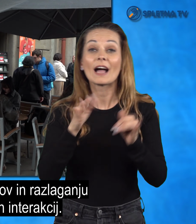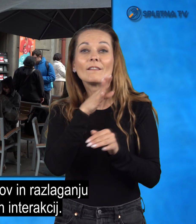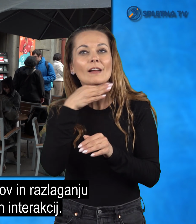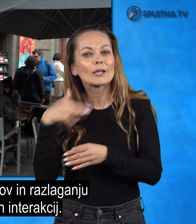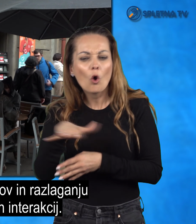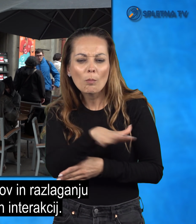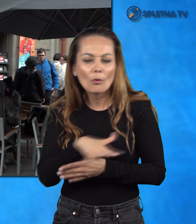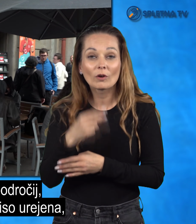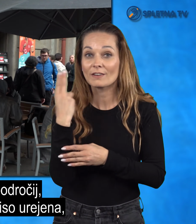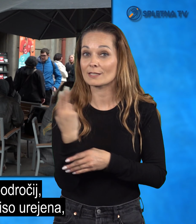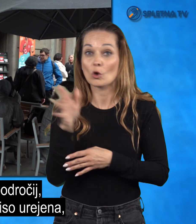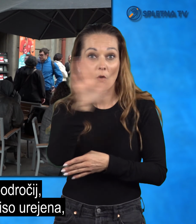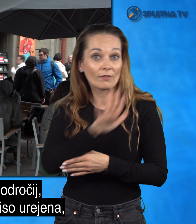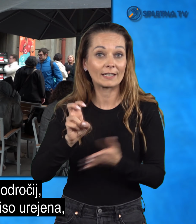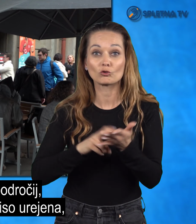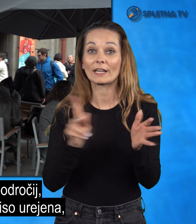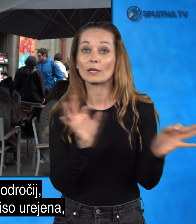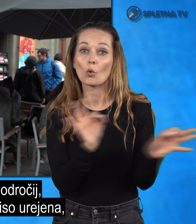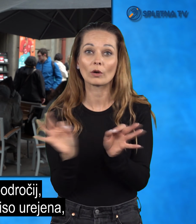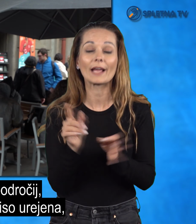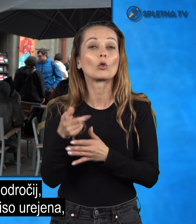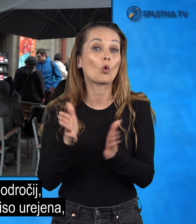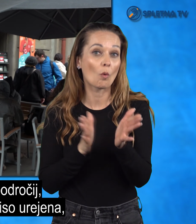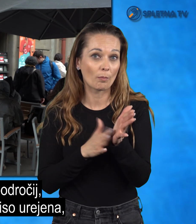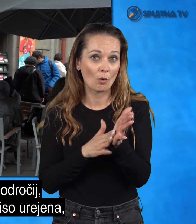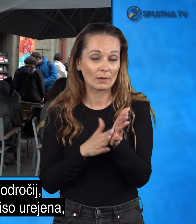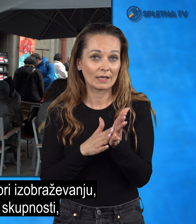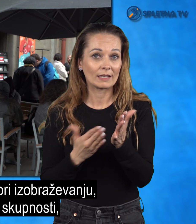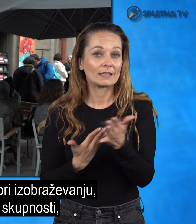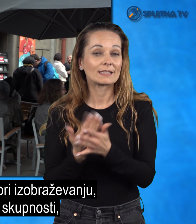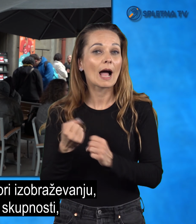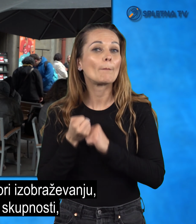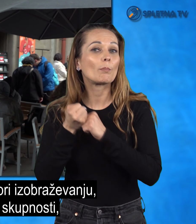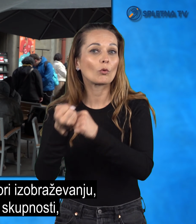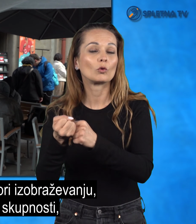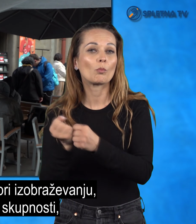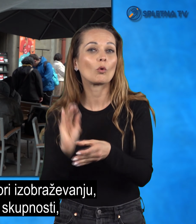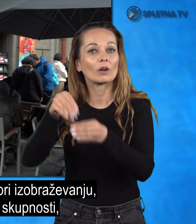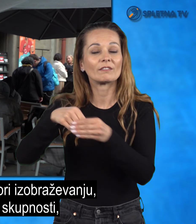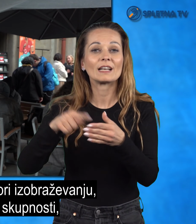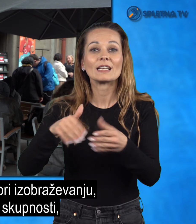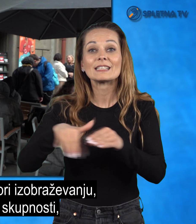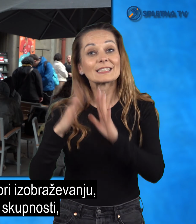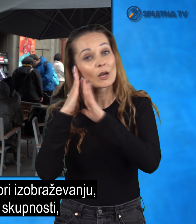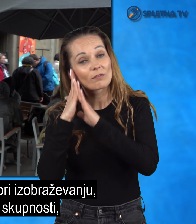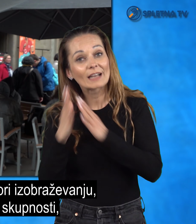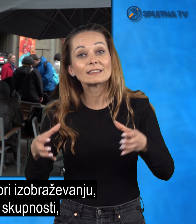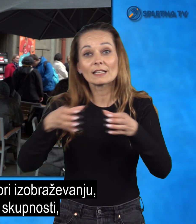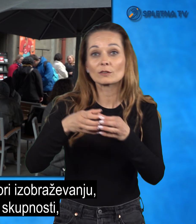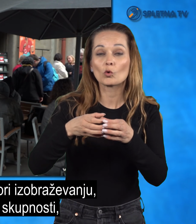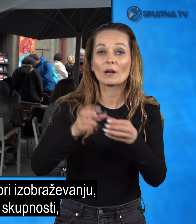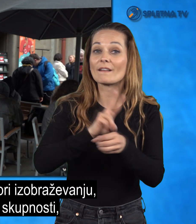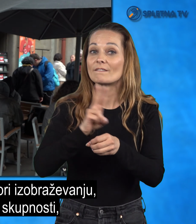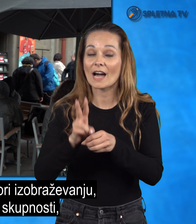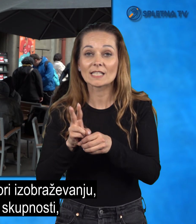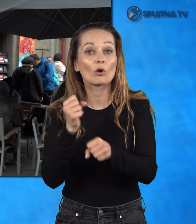nekih socialnih interakcij. Velike področje, še kao v Sloveniji, ni urejenega, predvsem podpora pri zabrževanju,